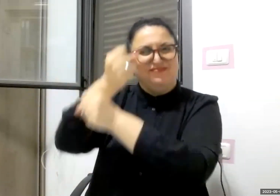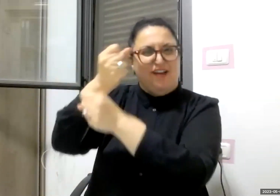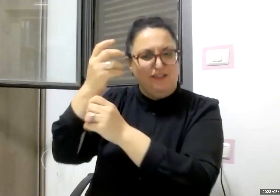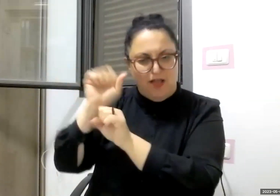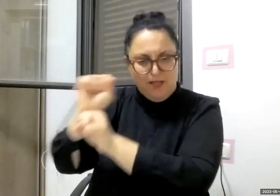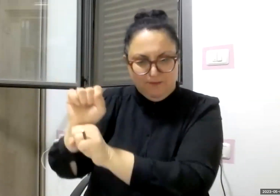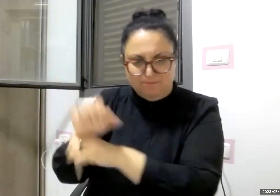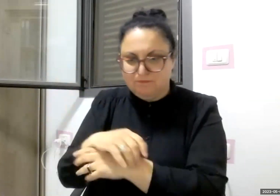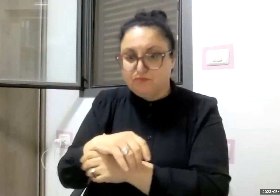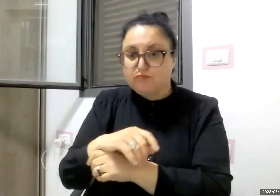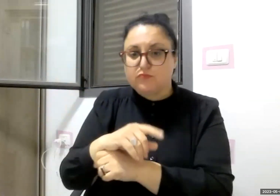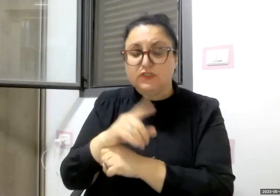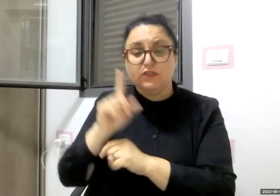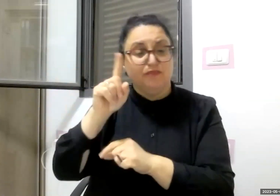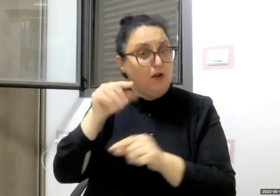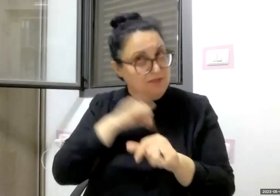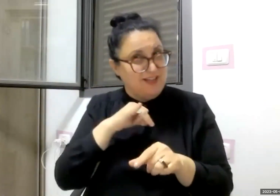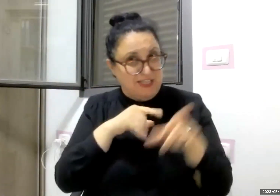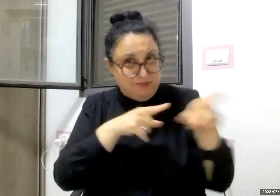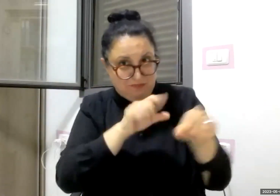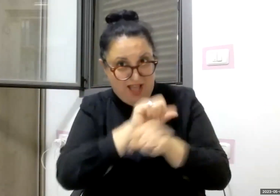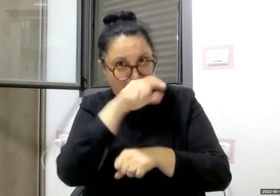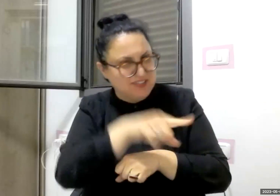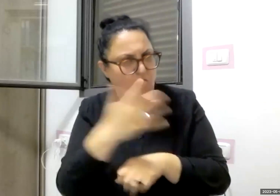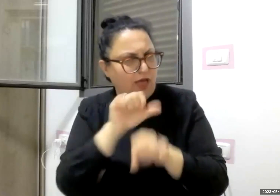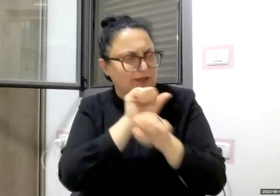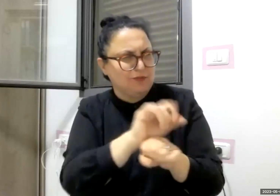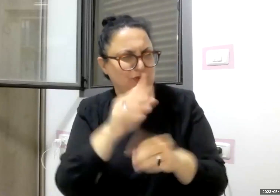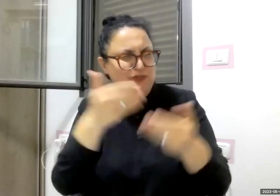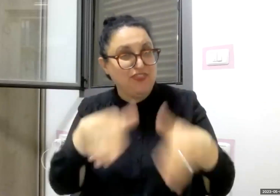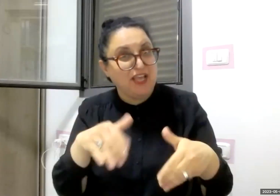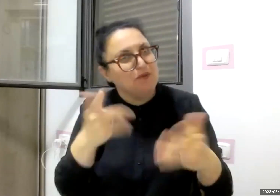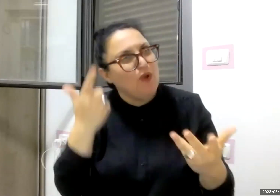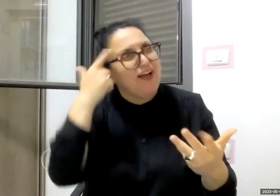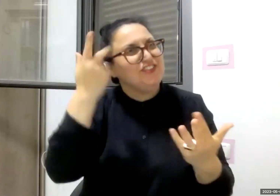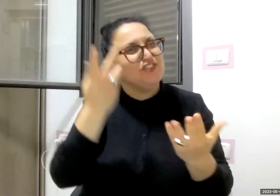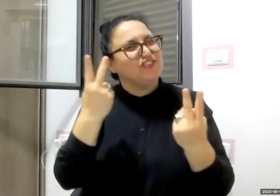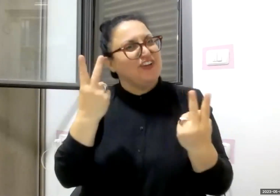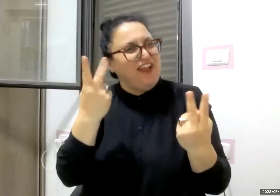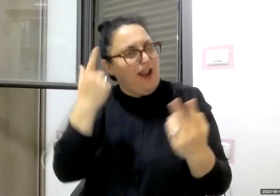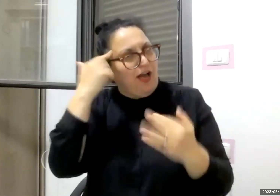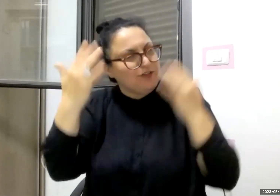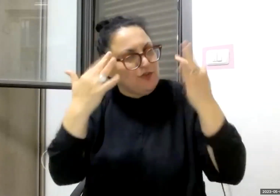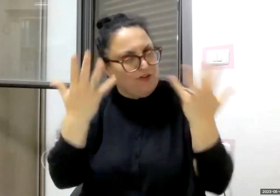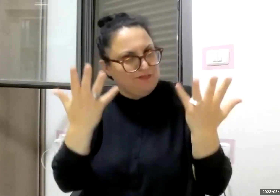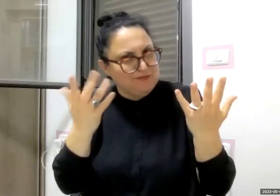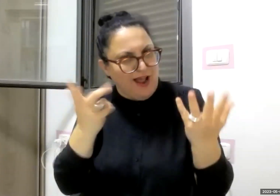תנועת הנחים הצטרפה ותמכה אולי כן שווה